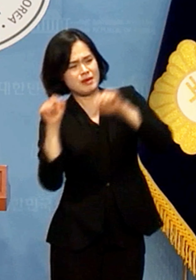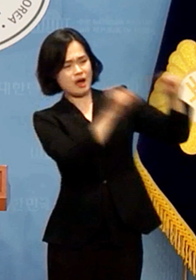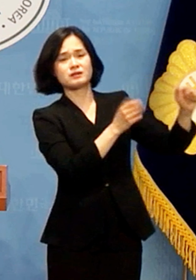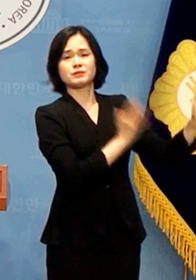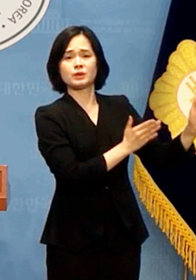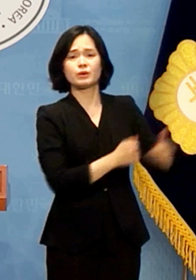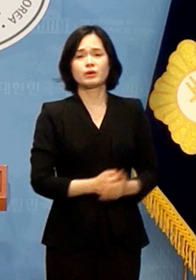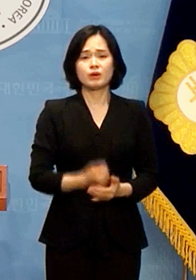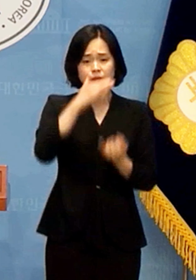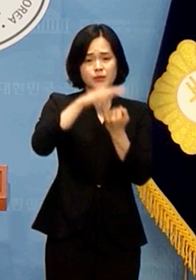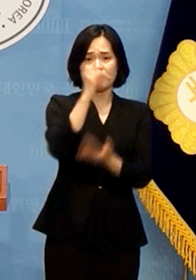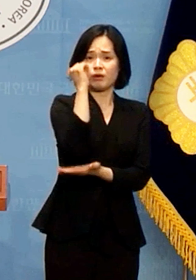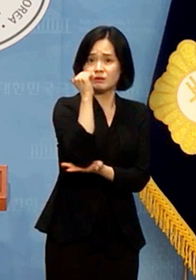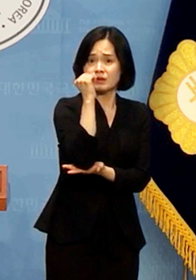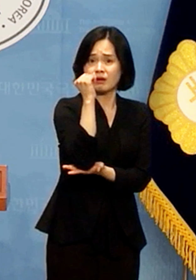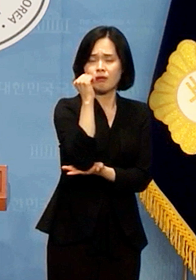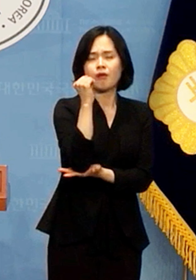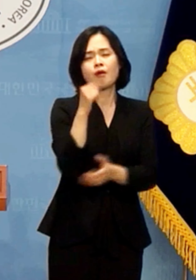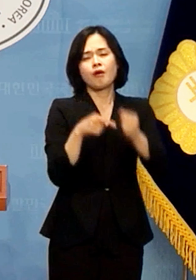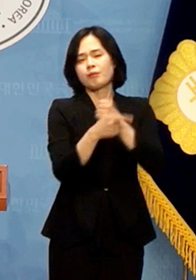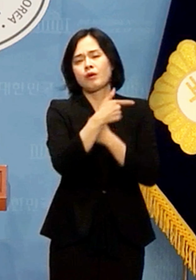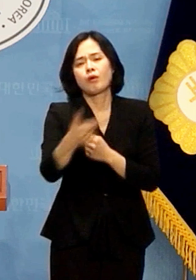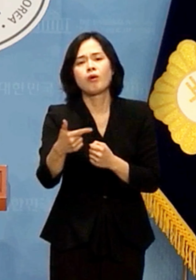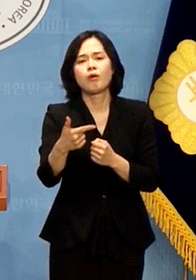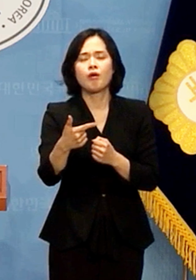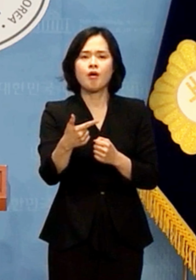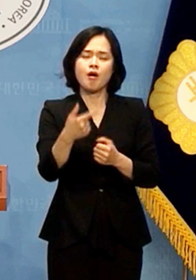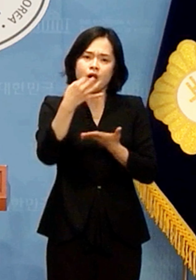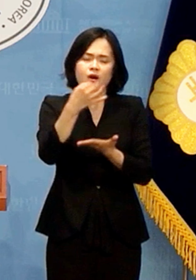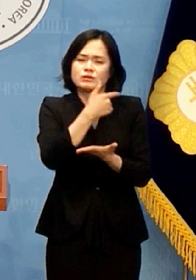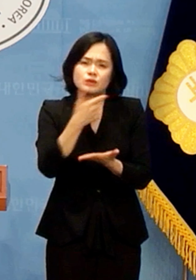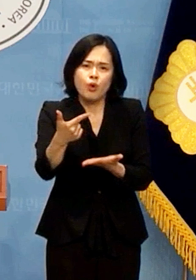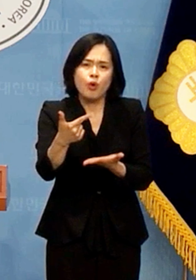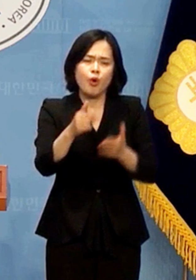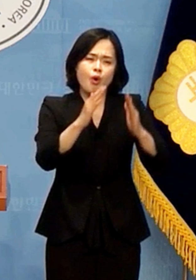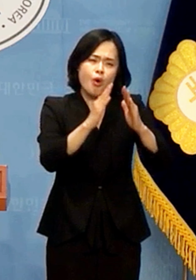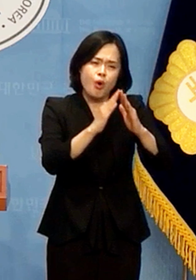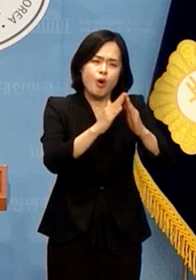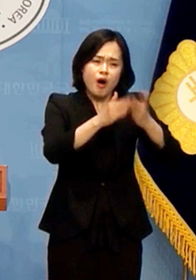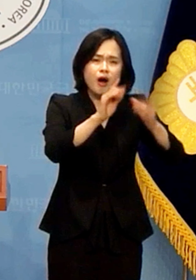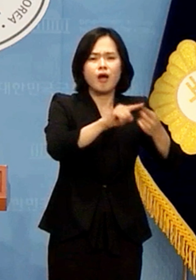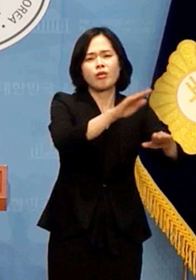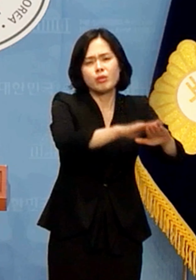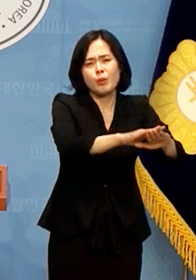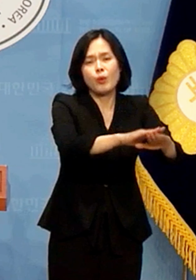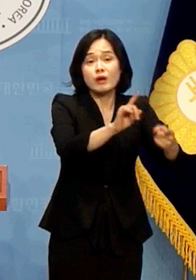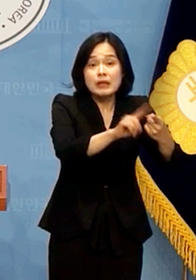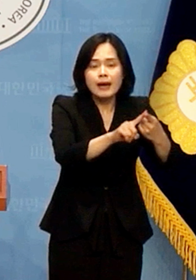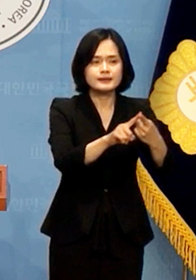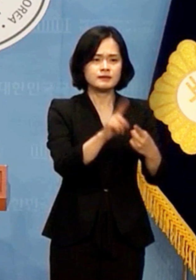소녀상의 의미 가치 존재해야 하는 이유를 설명하고 지지를 이끌어